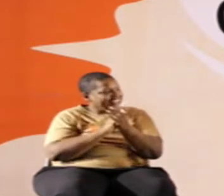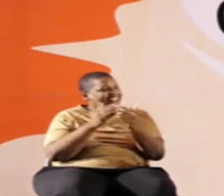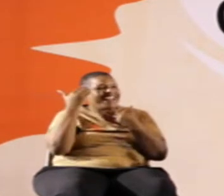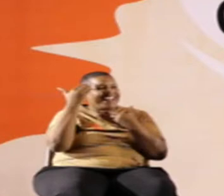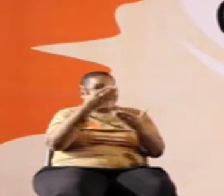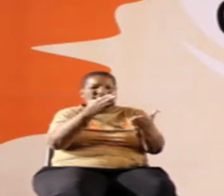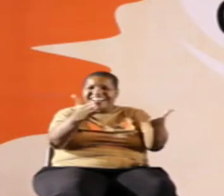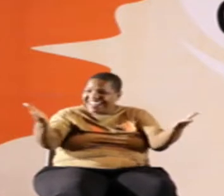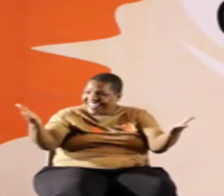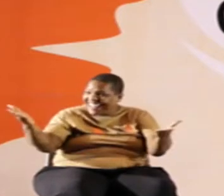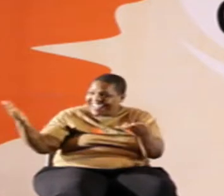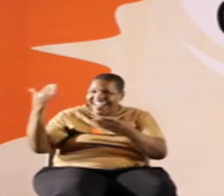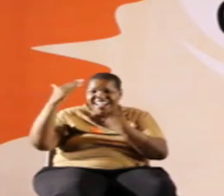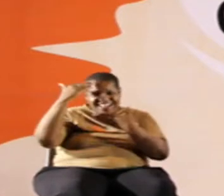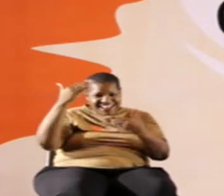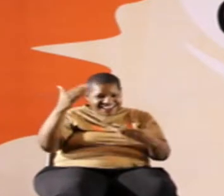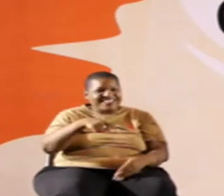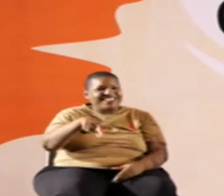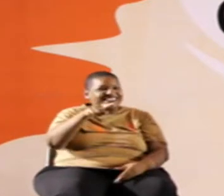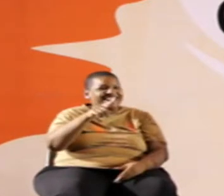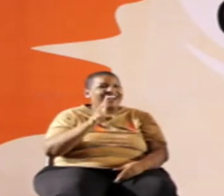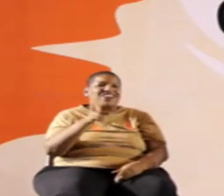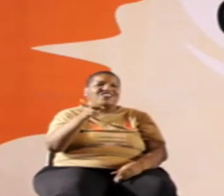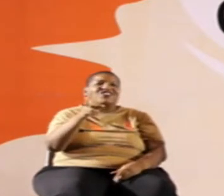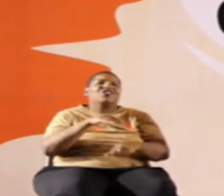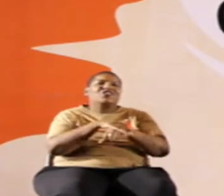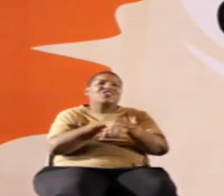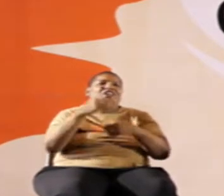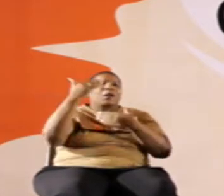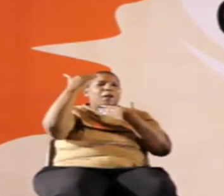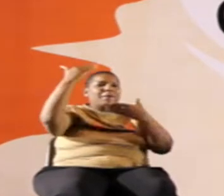E a gente continua conversando, gente. É isso. Muito obrigada.